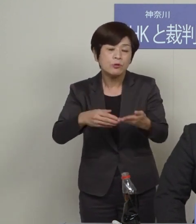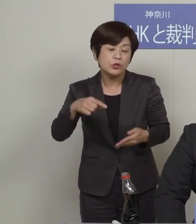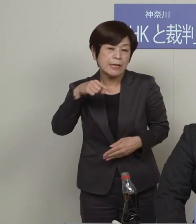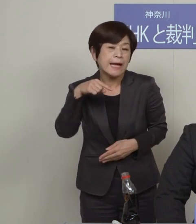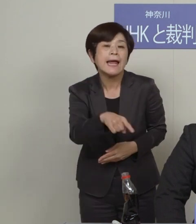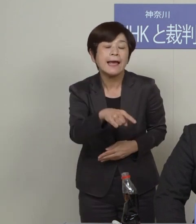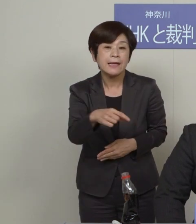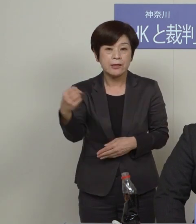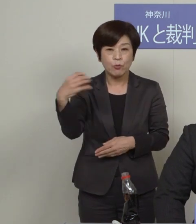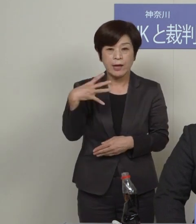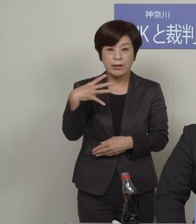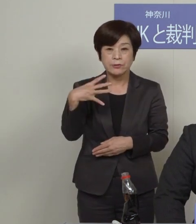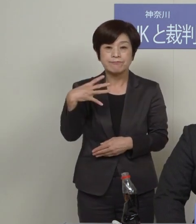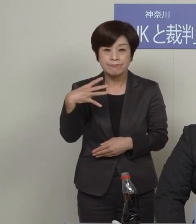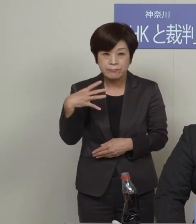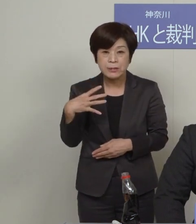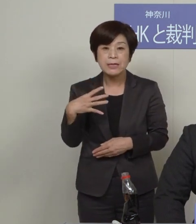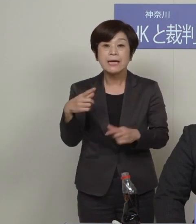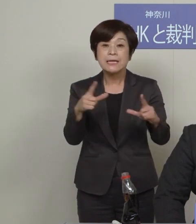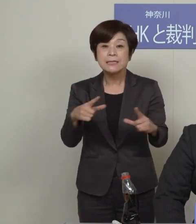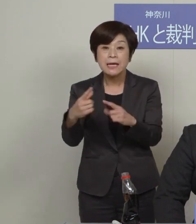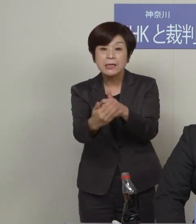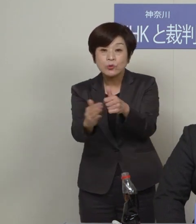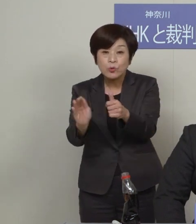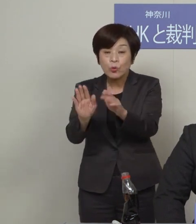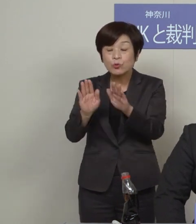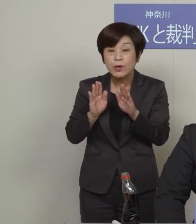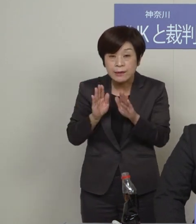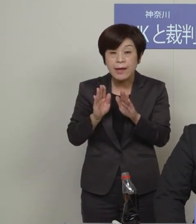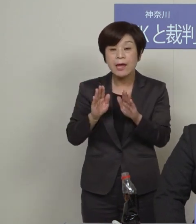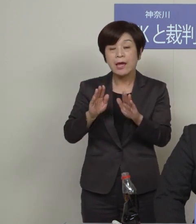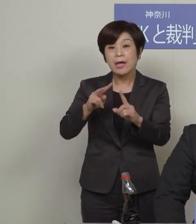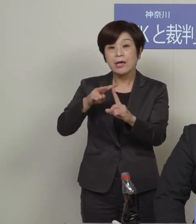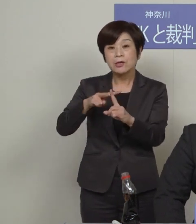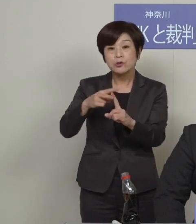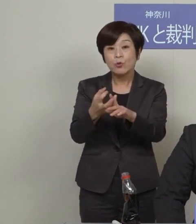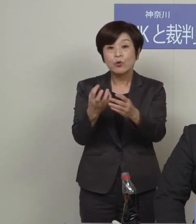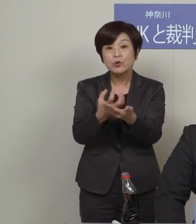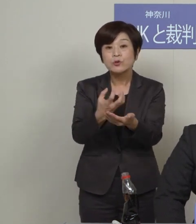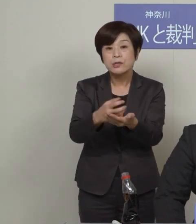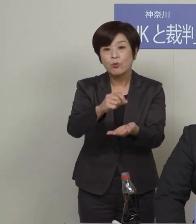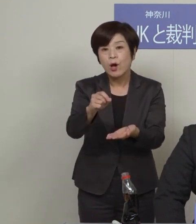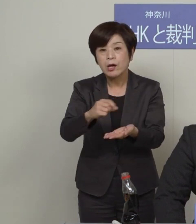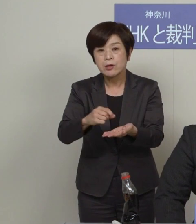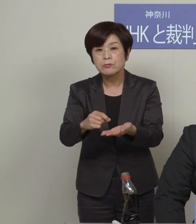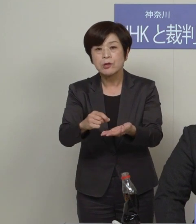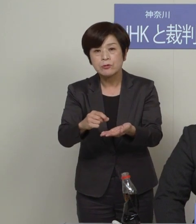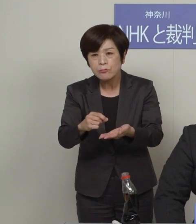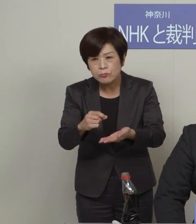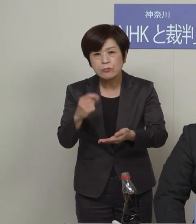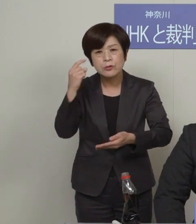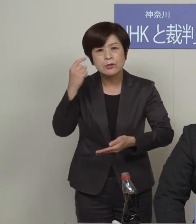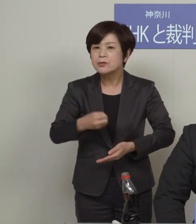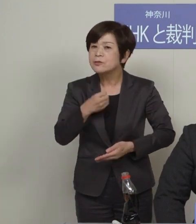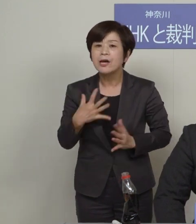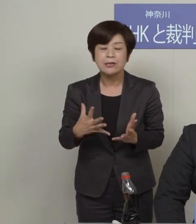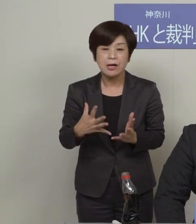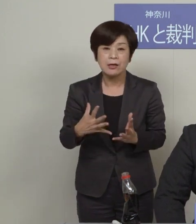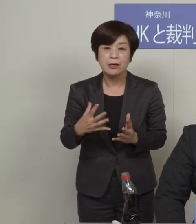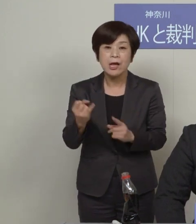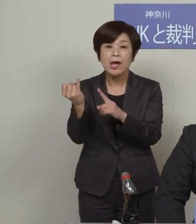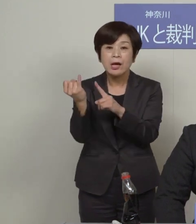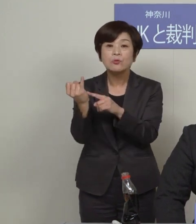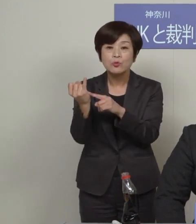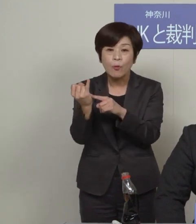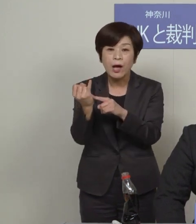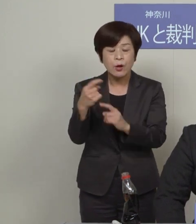説を書いているとか税金の無駄遣いとか言われるでしょう。ローリングさんはひょっとすると僕と同じで普通の仕事